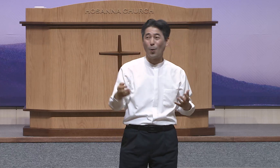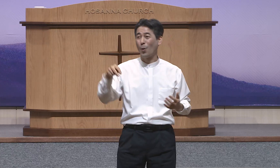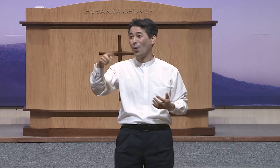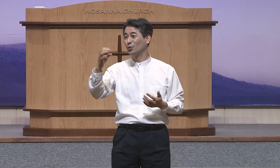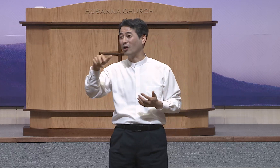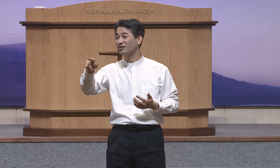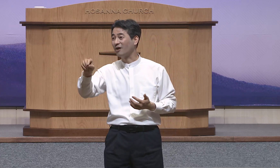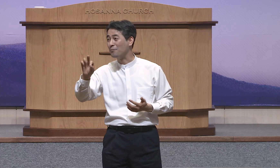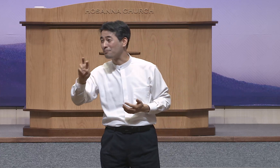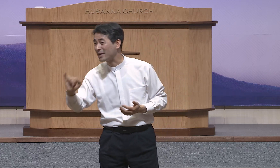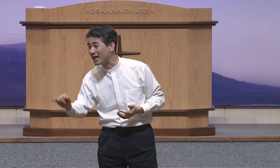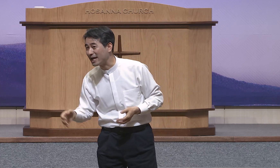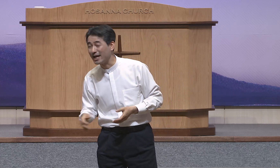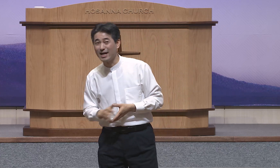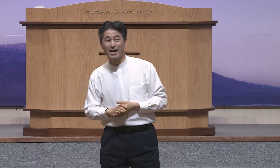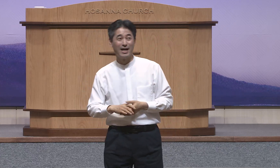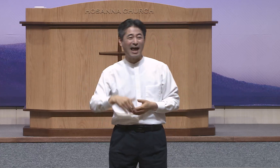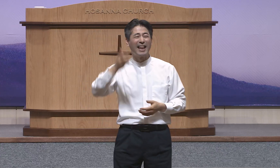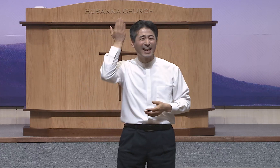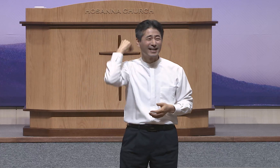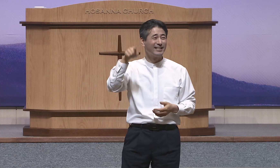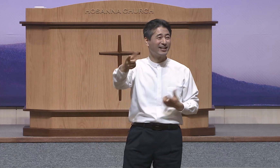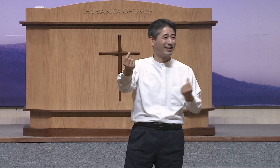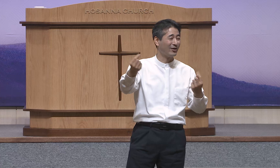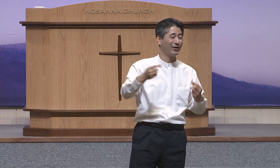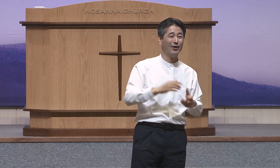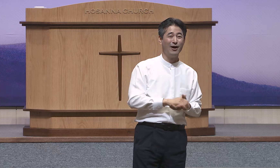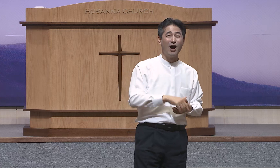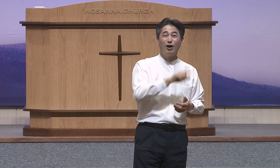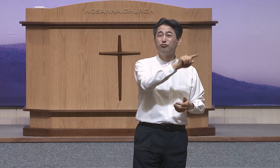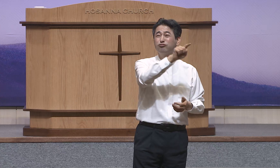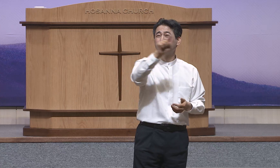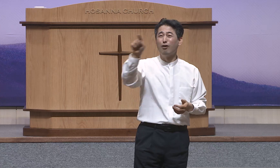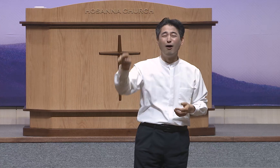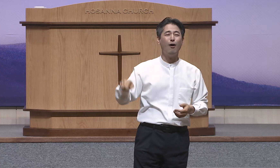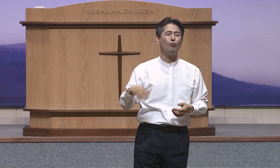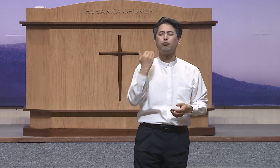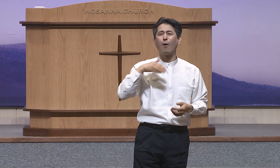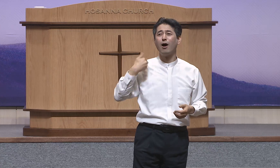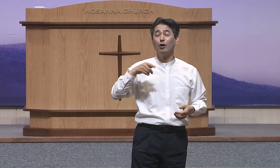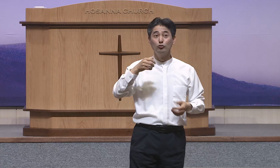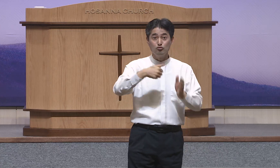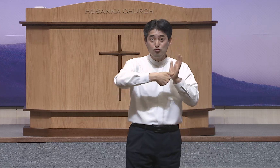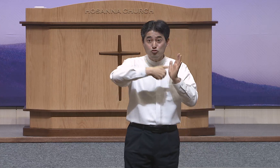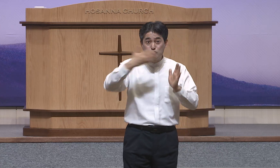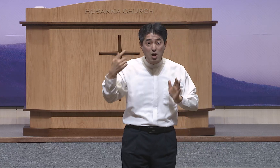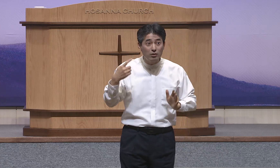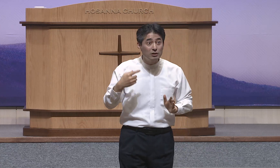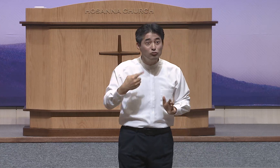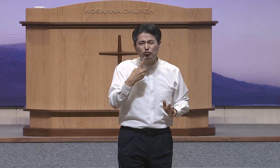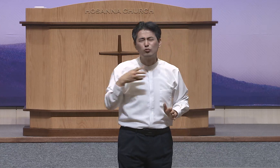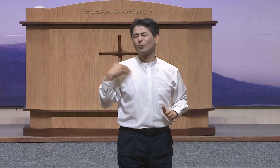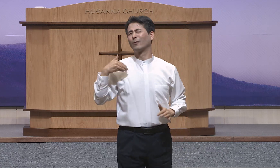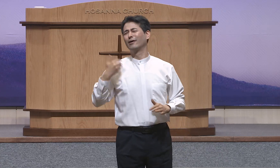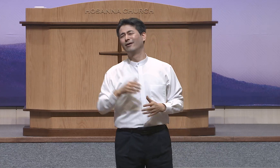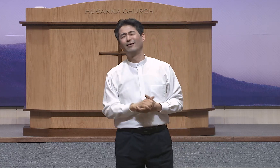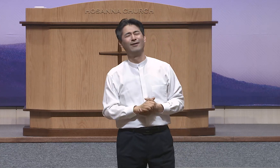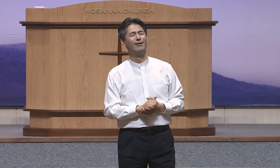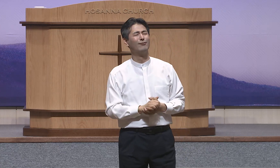박정호 씨도 있었고 송정미 씨도 있었고 예전에 그렇게 유명하신 분들이 다 있는데 사실 누군지 몰랐어요. 그리고 누가 유명한지